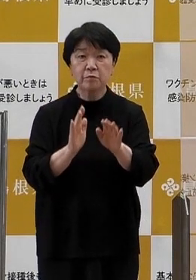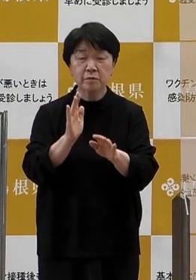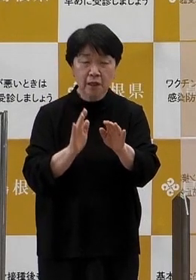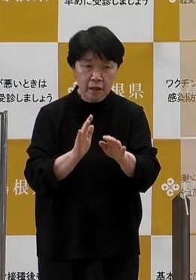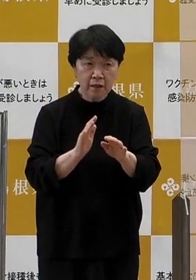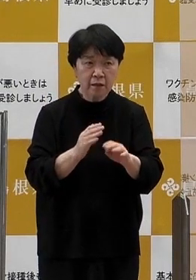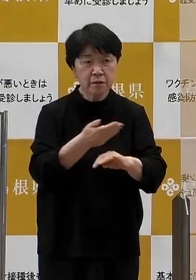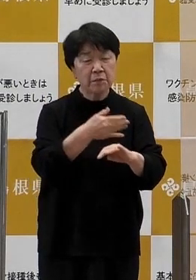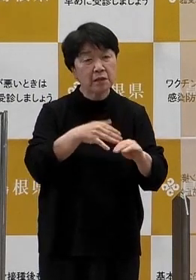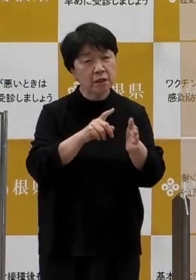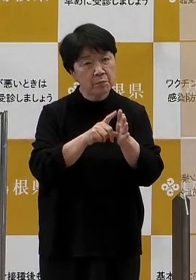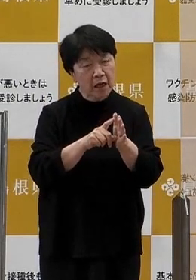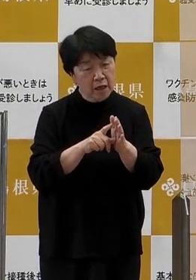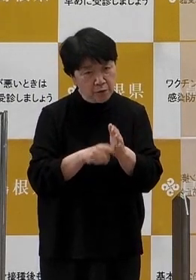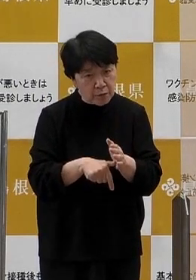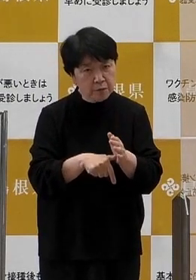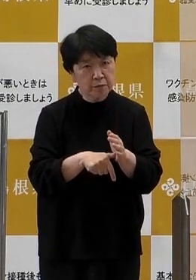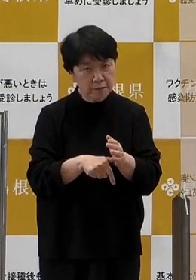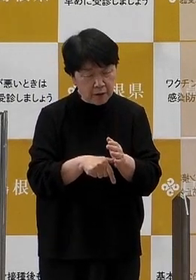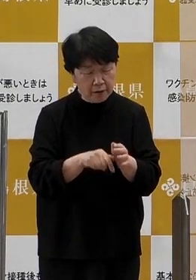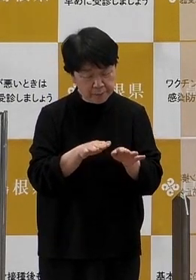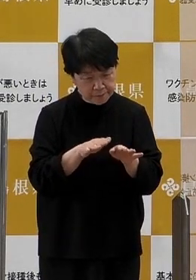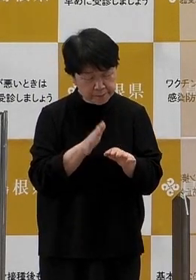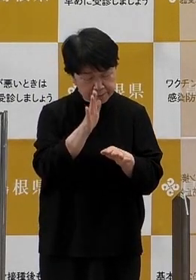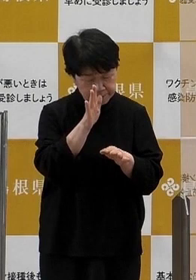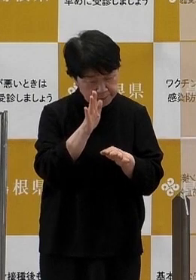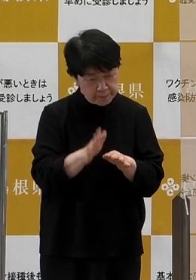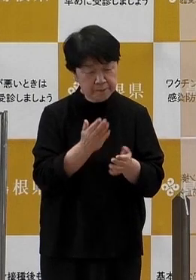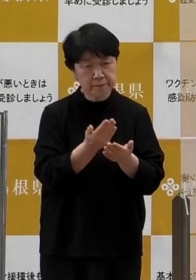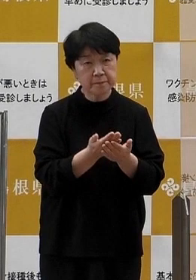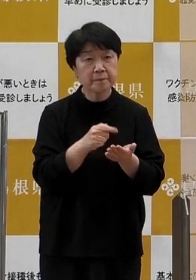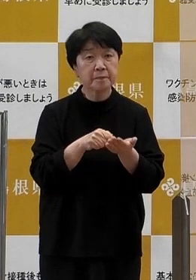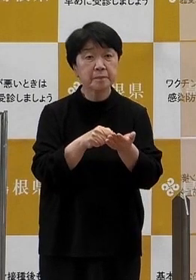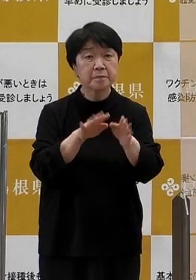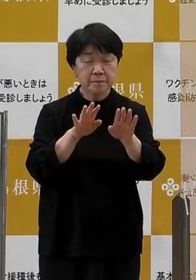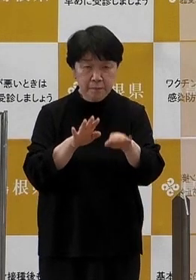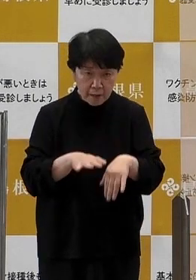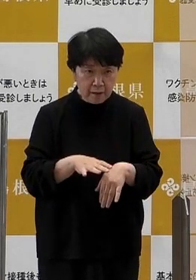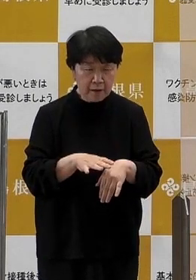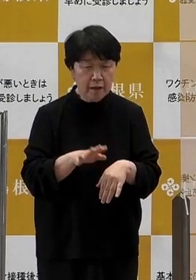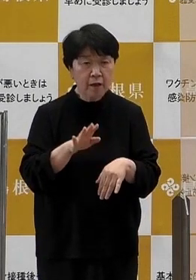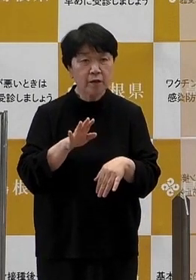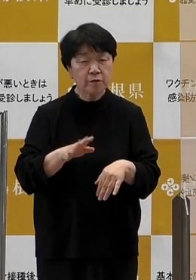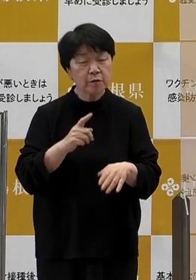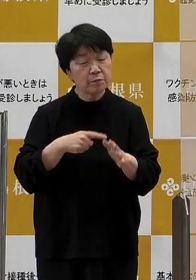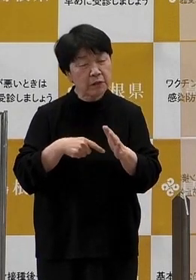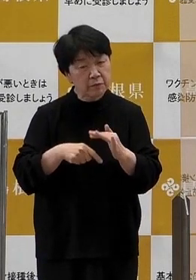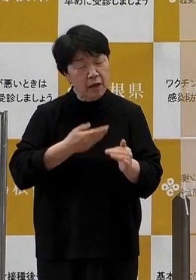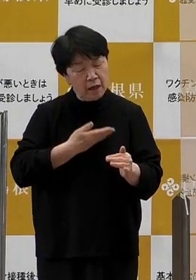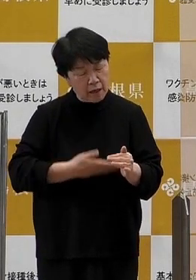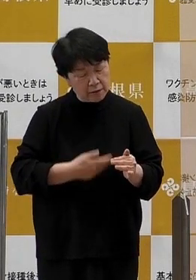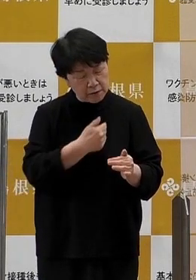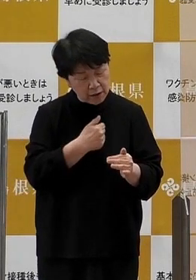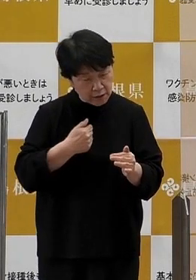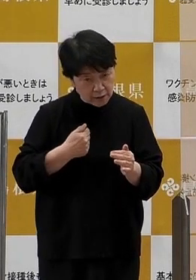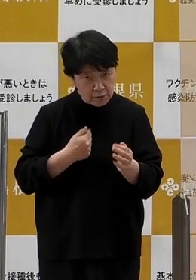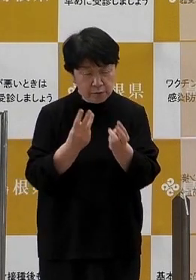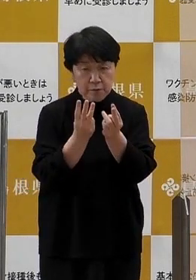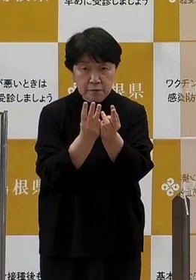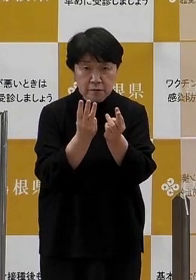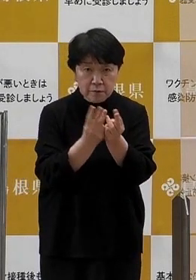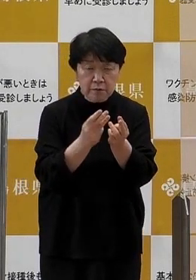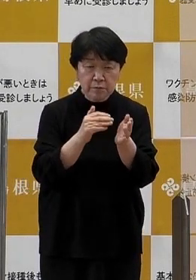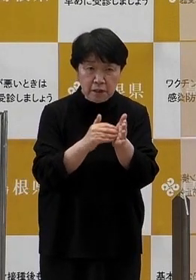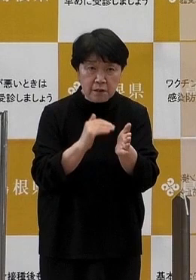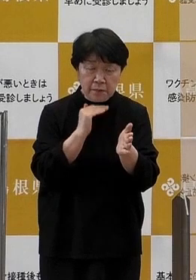その自粛を求められるわけですが、まあ、それについても先ほどおっしゃったように、まあ、安心できる数値になるまでは基本的にこのスタンスを変えないということで